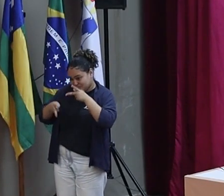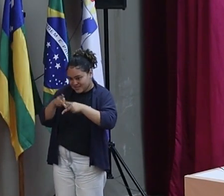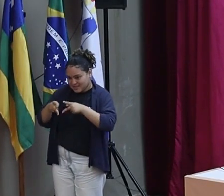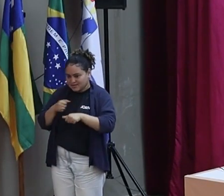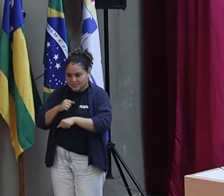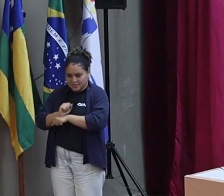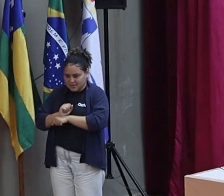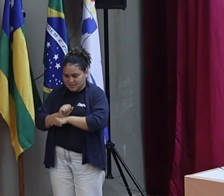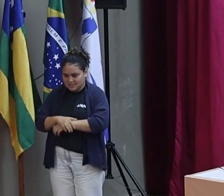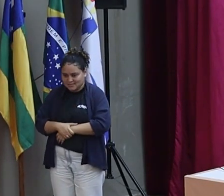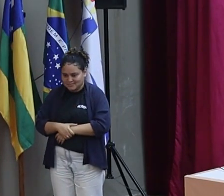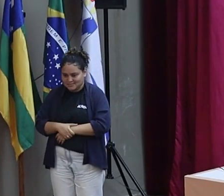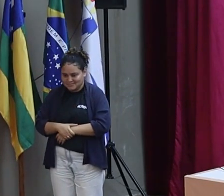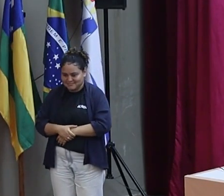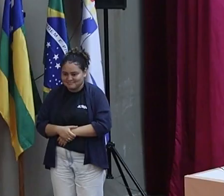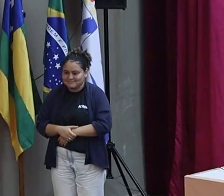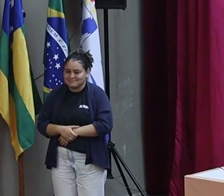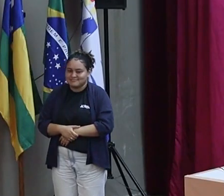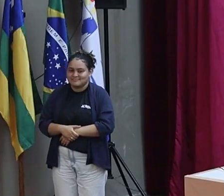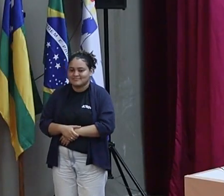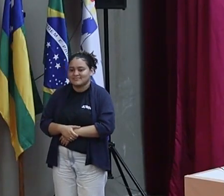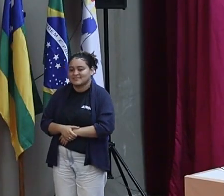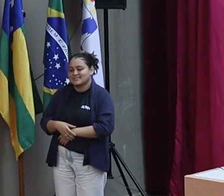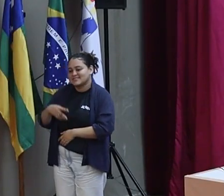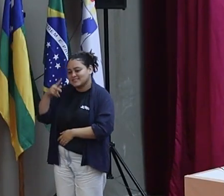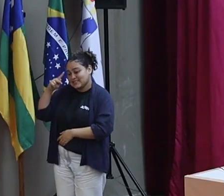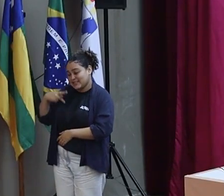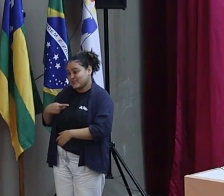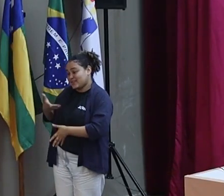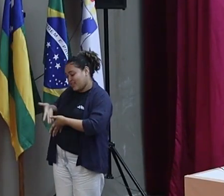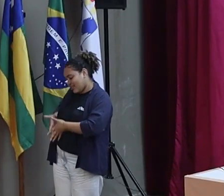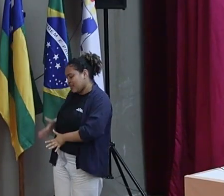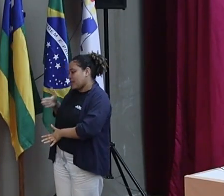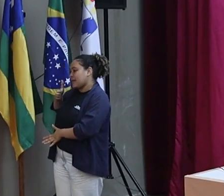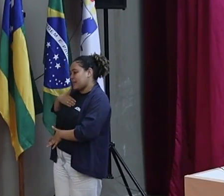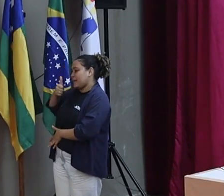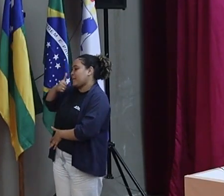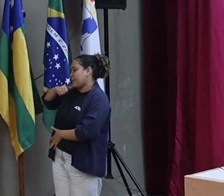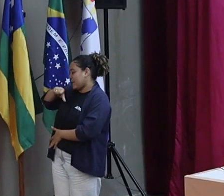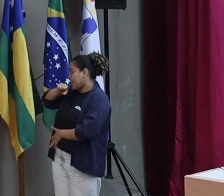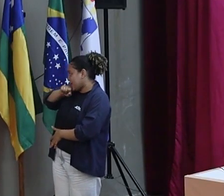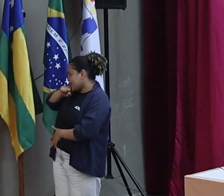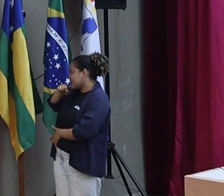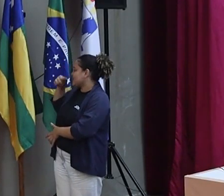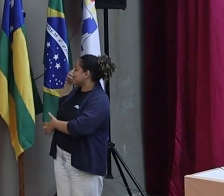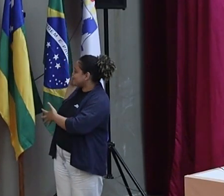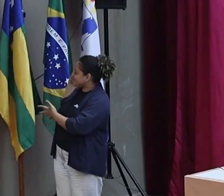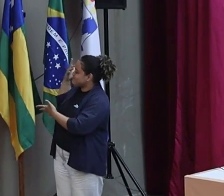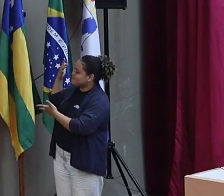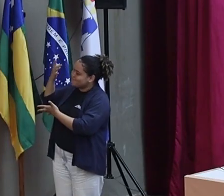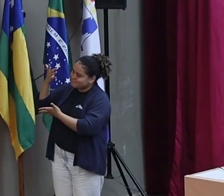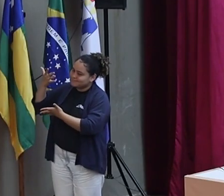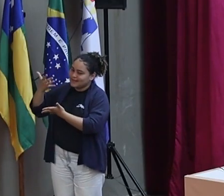bom. Eu vim do corpo da minha mãe, ela me